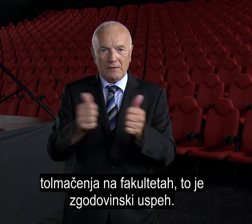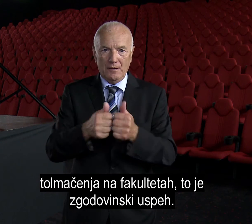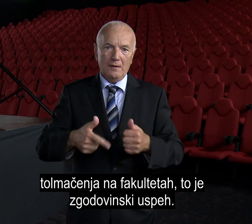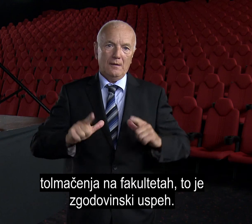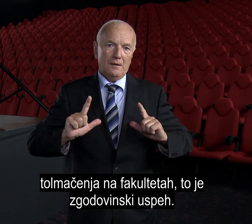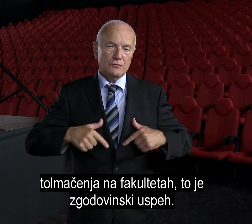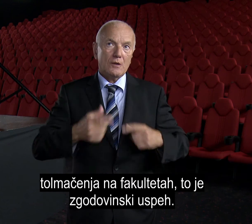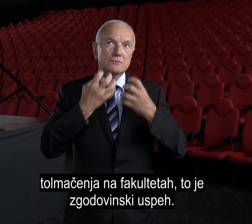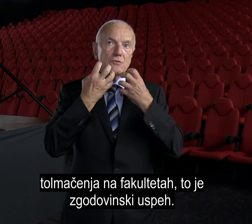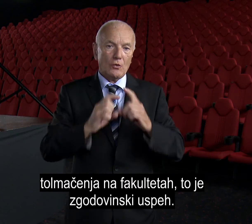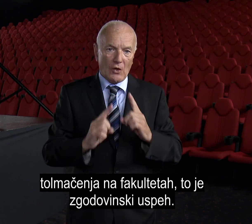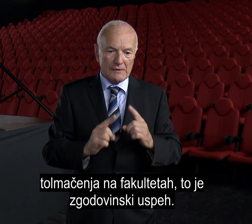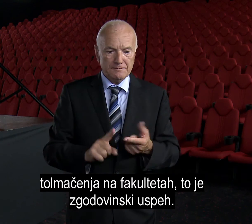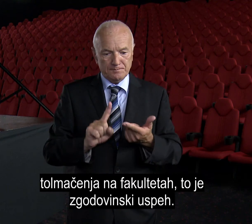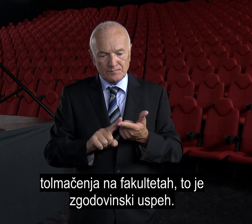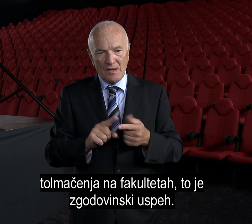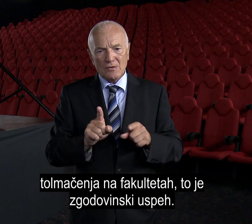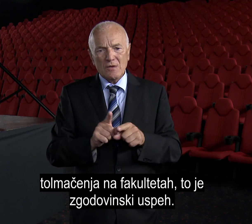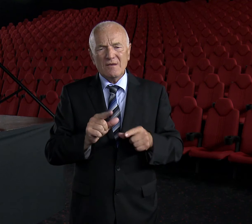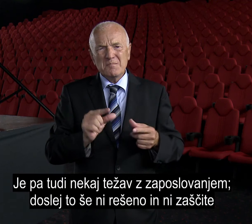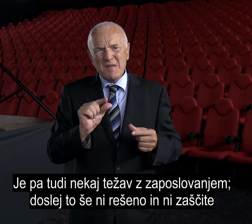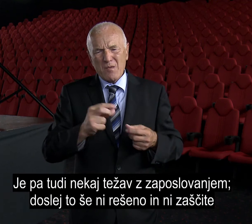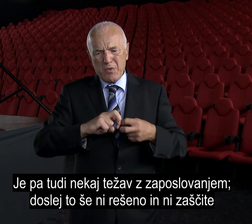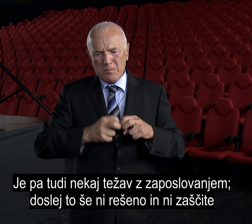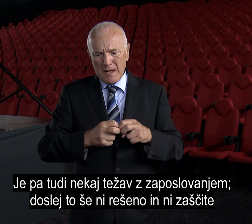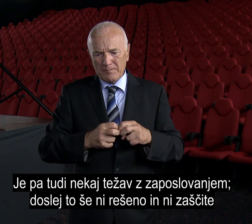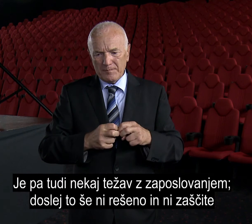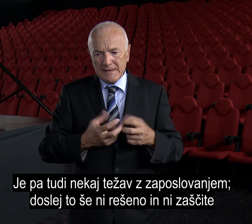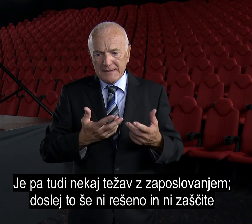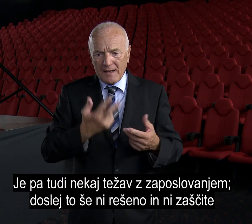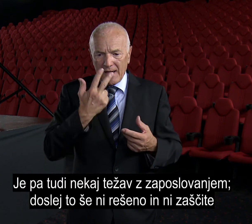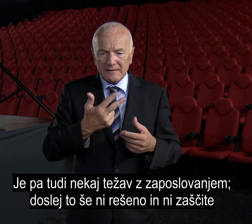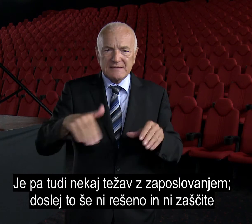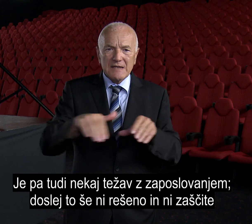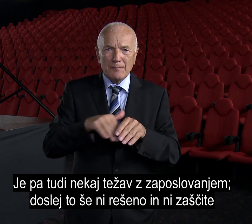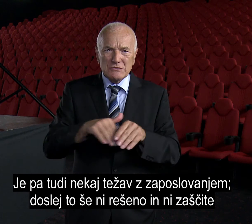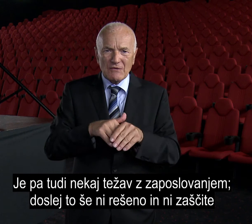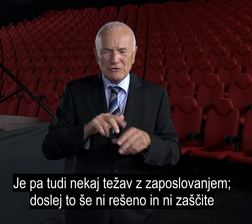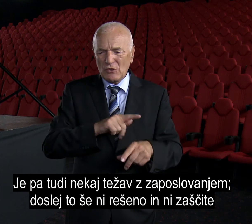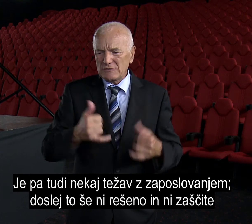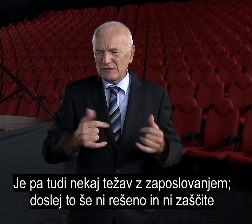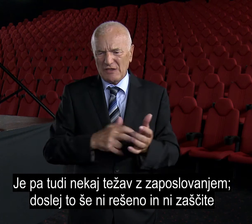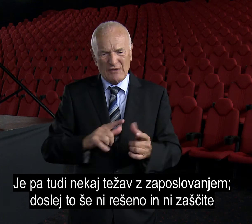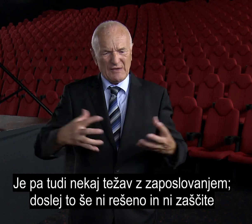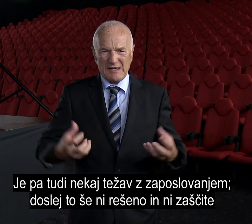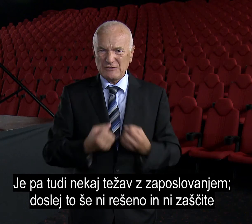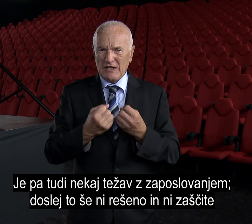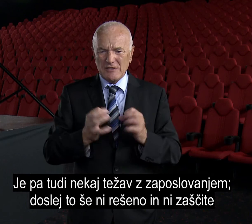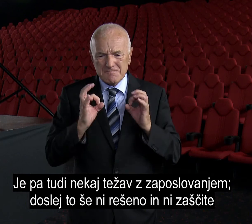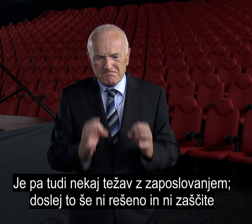bo javna razprava začela teči o tem zakonu in jaz mislim, da bo ta zakon pripomogel k temu, da se bo ta